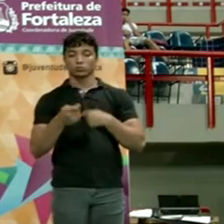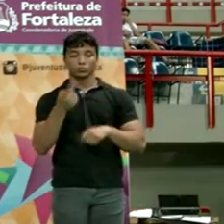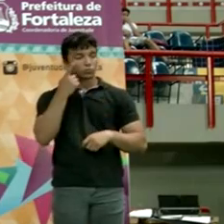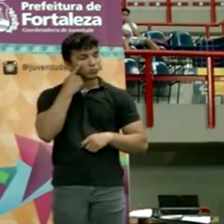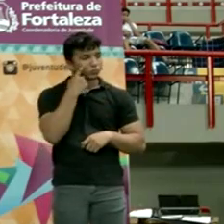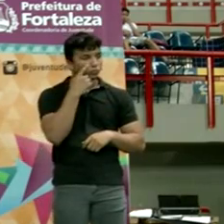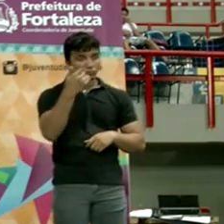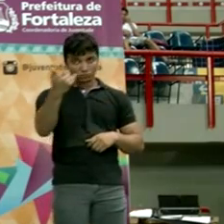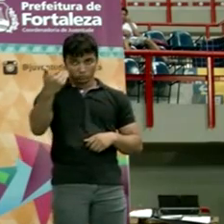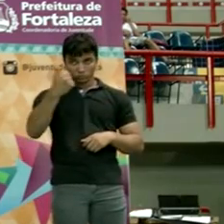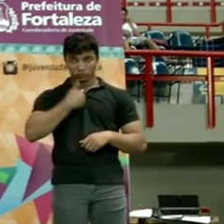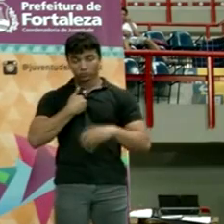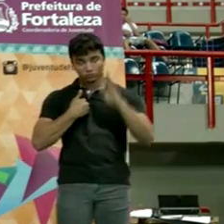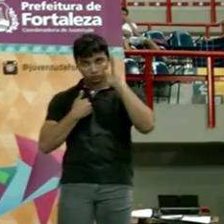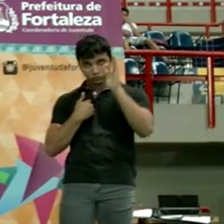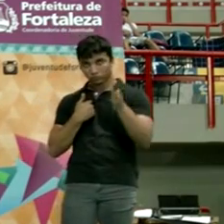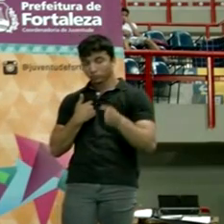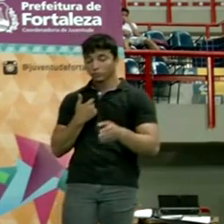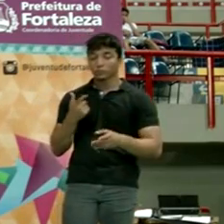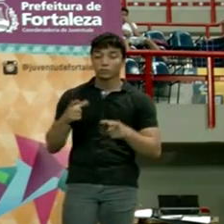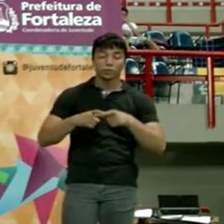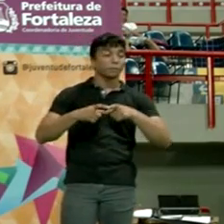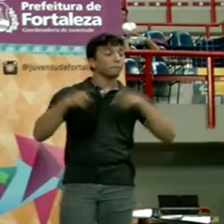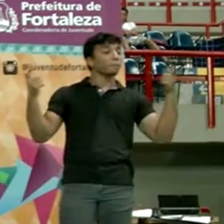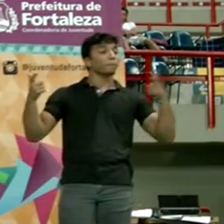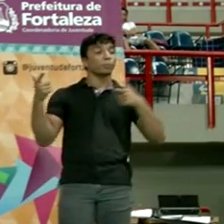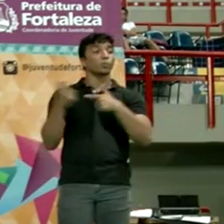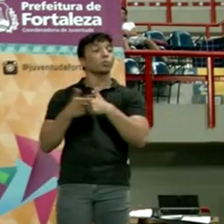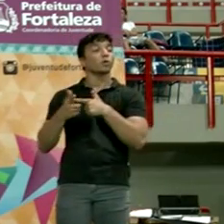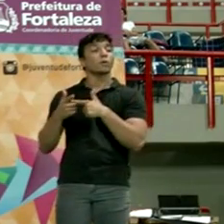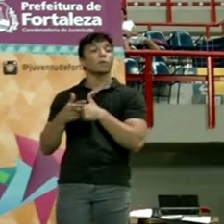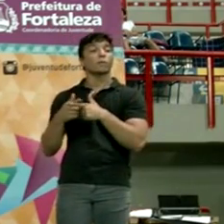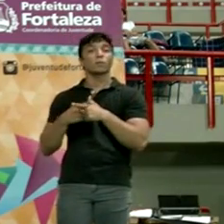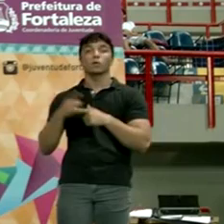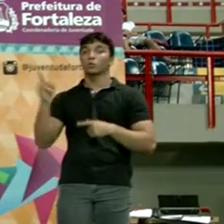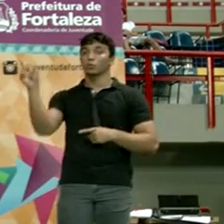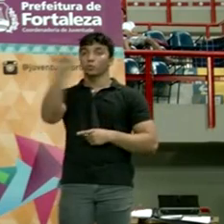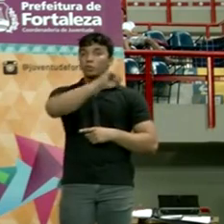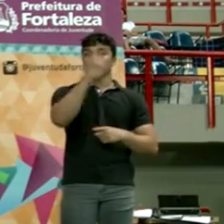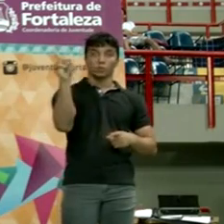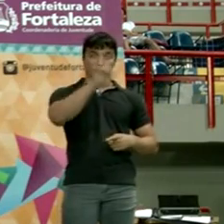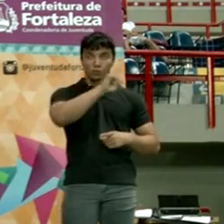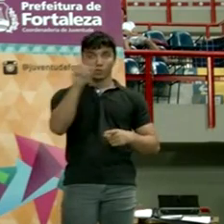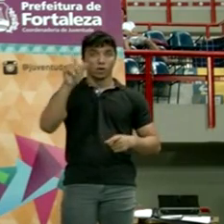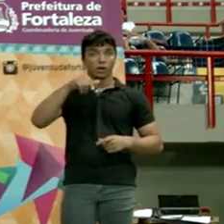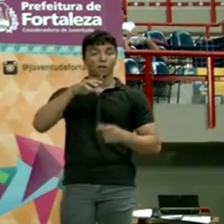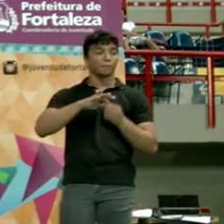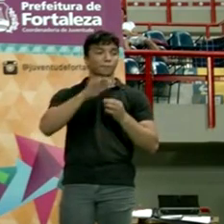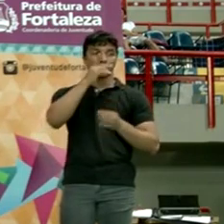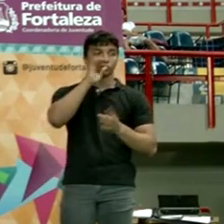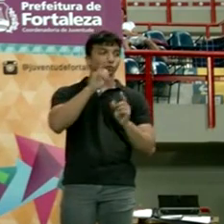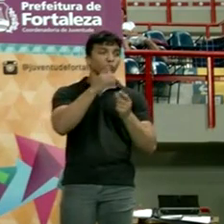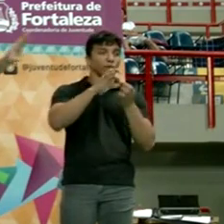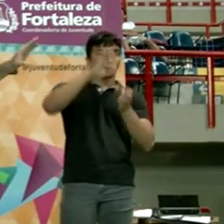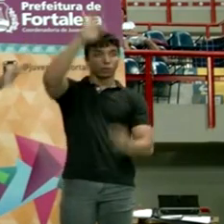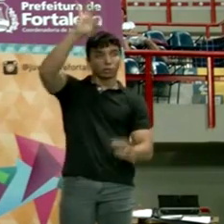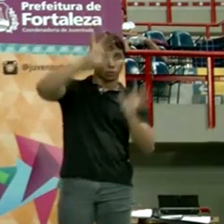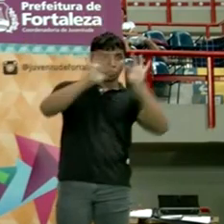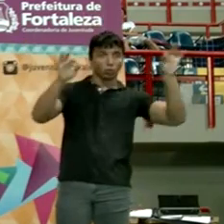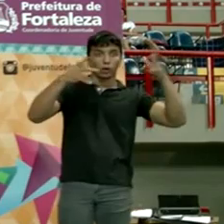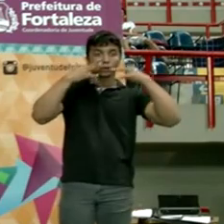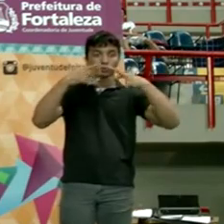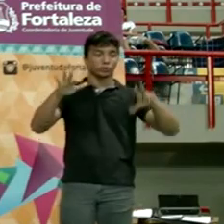Vocês acabaram de me dizer que o grande problema do Brasil não é a geografia, não